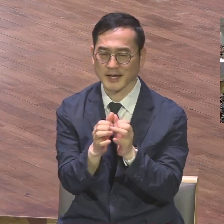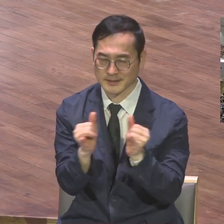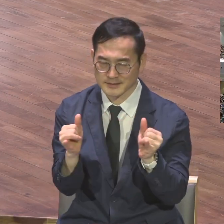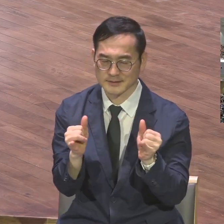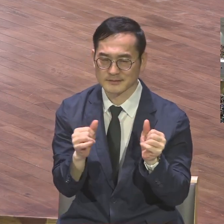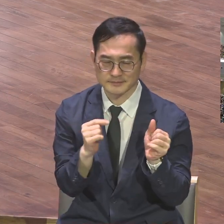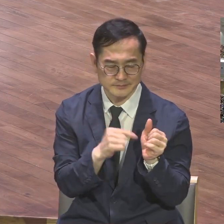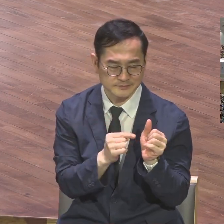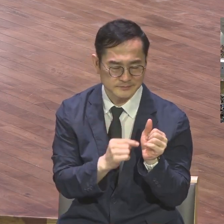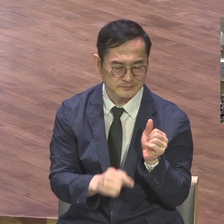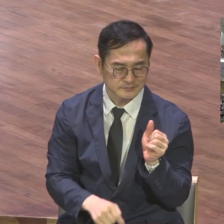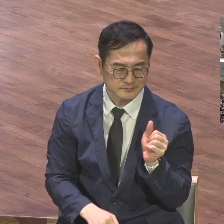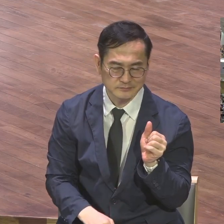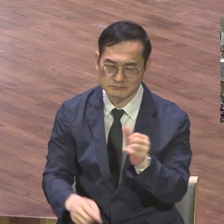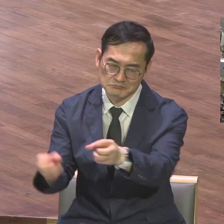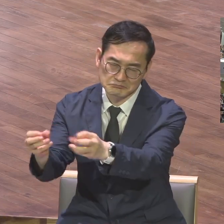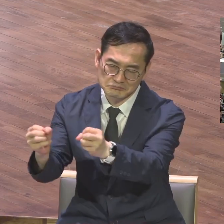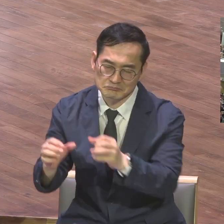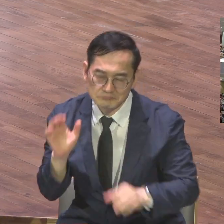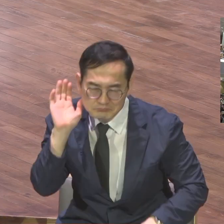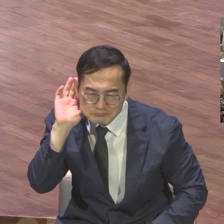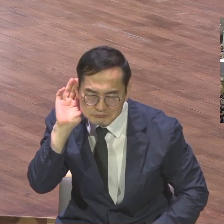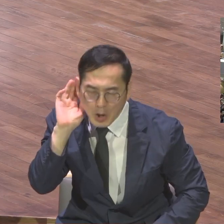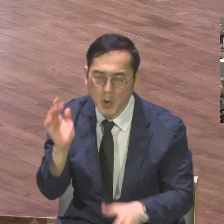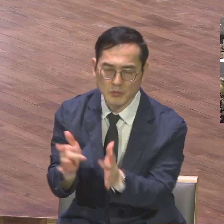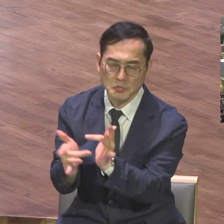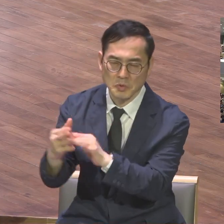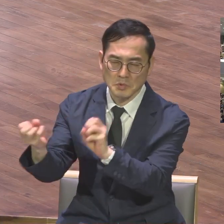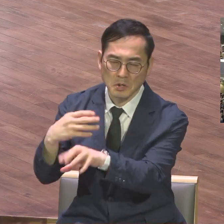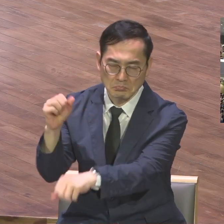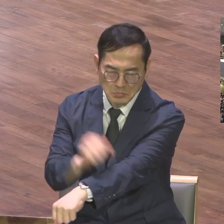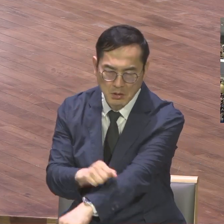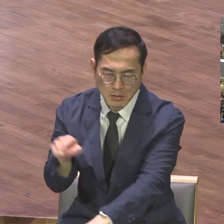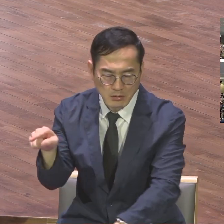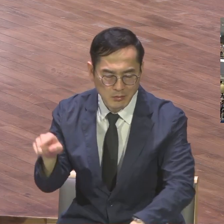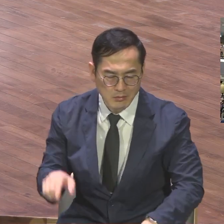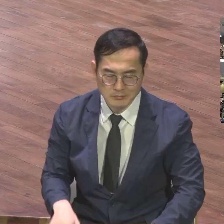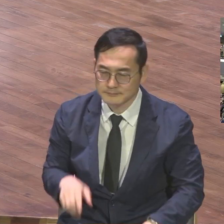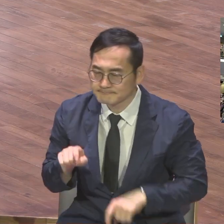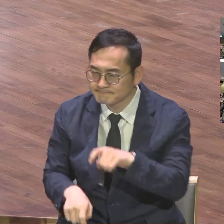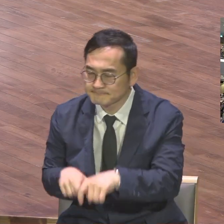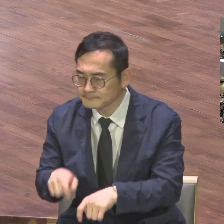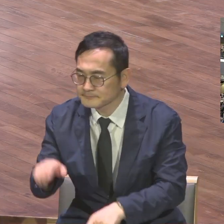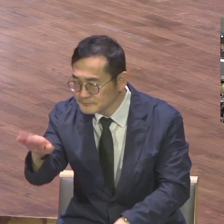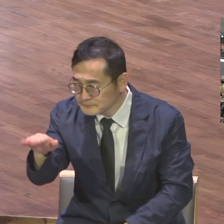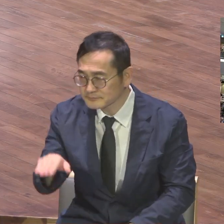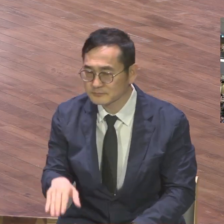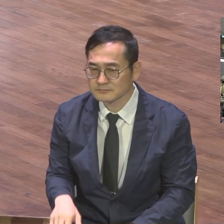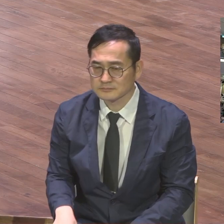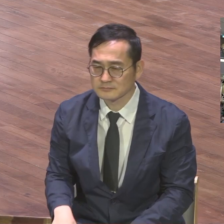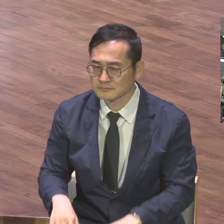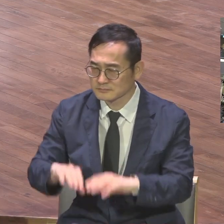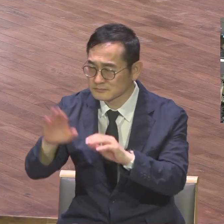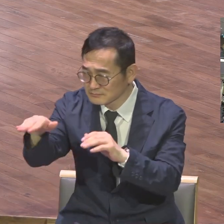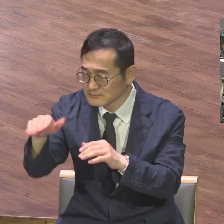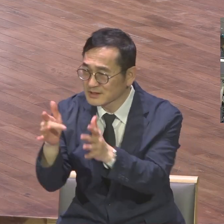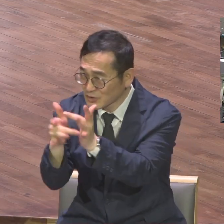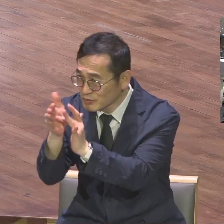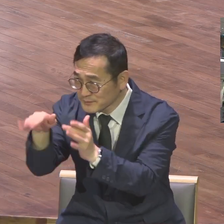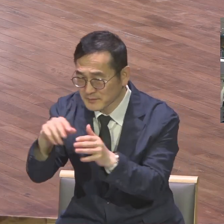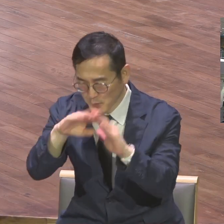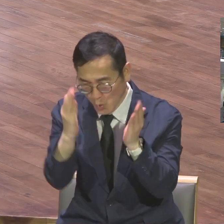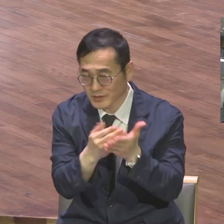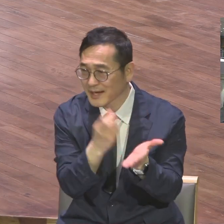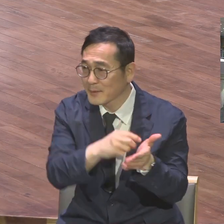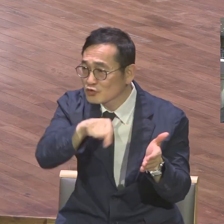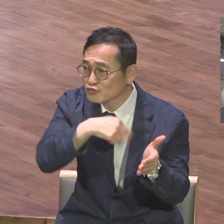사람이 그들과 변론하는 것을 듣고 예수께서 잘 대답하신 줄을 알고 나아와 묻되 모든 계명 중에 첫째가